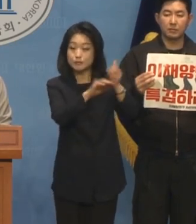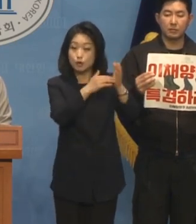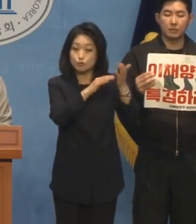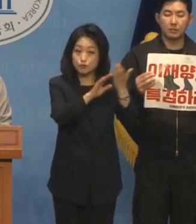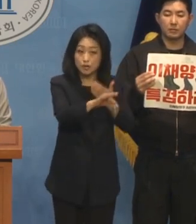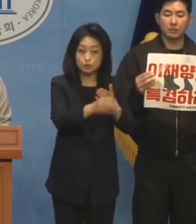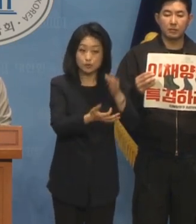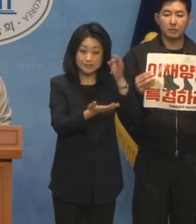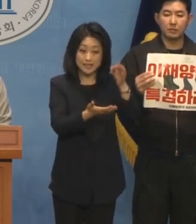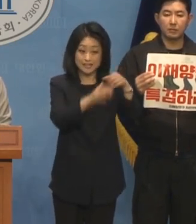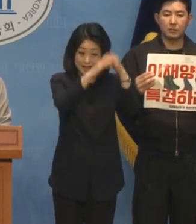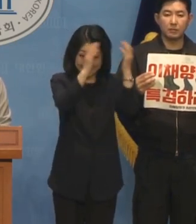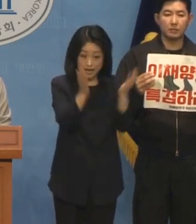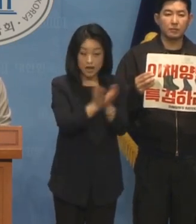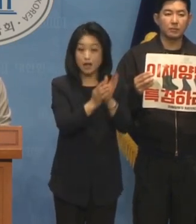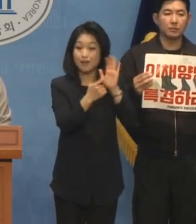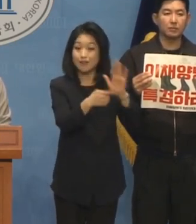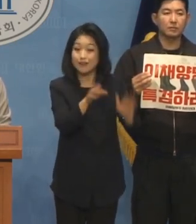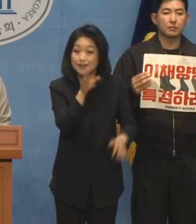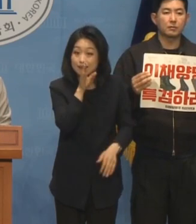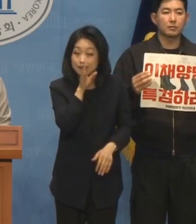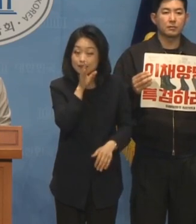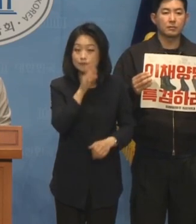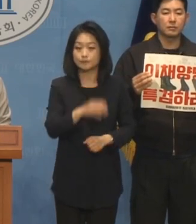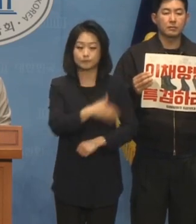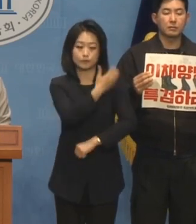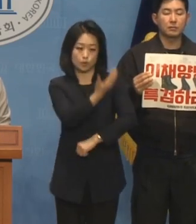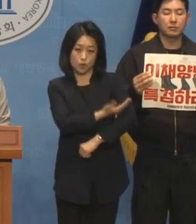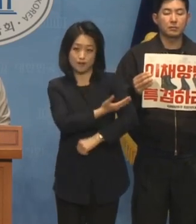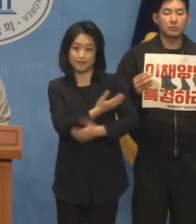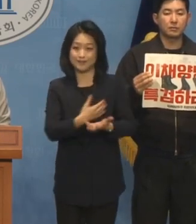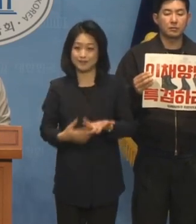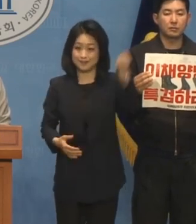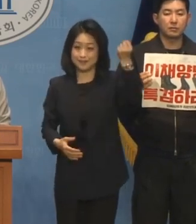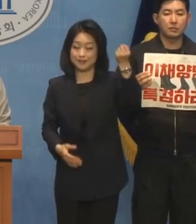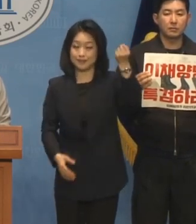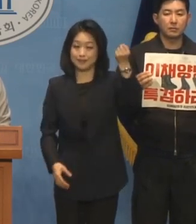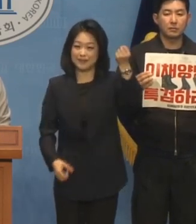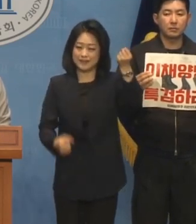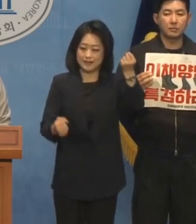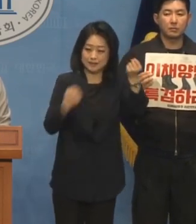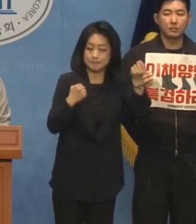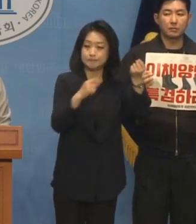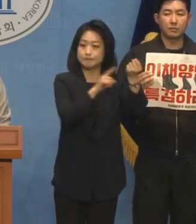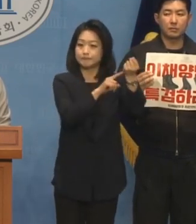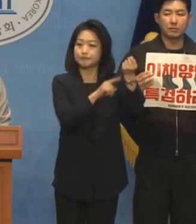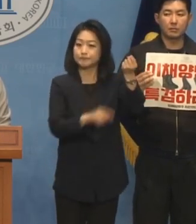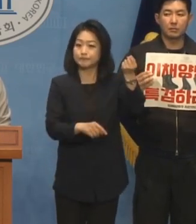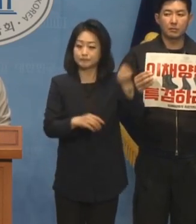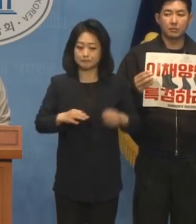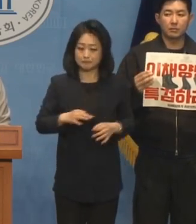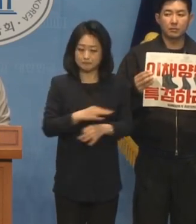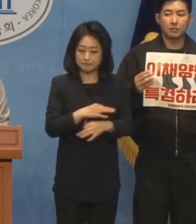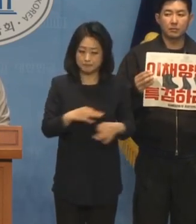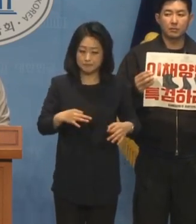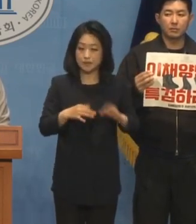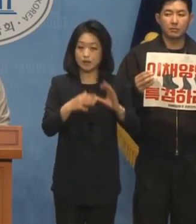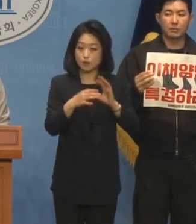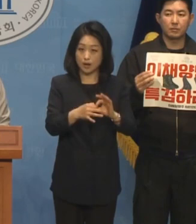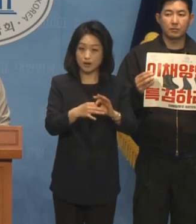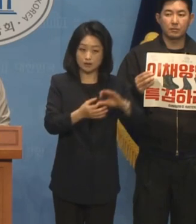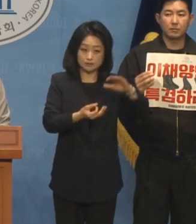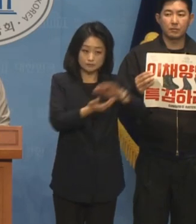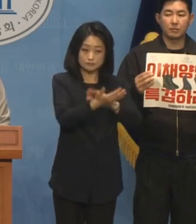공직자였던 권력과 모든 힘의 부정부패와 뇌물 수수 청탁